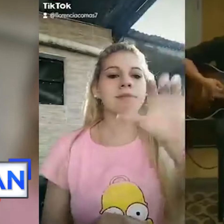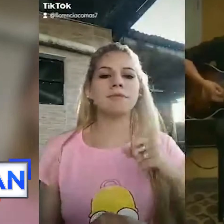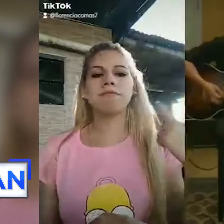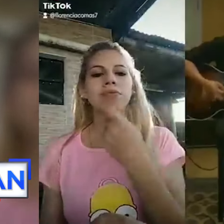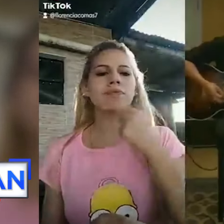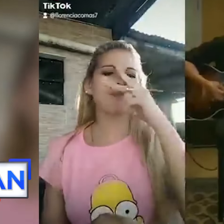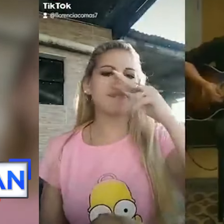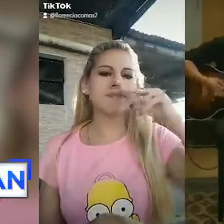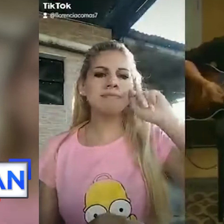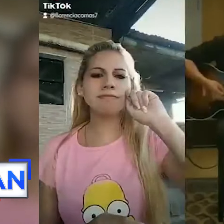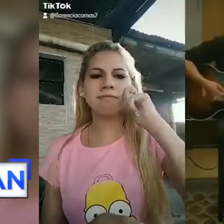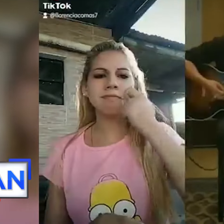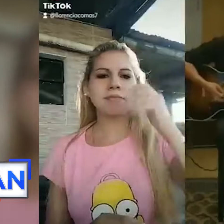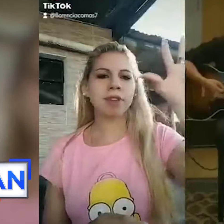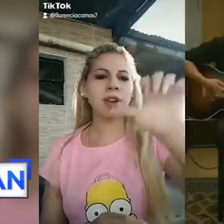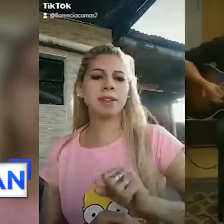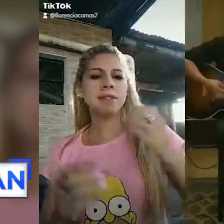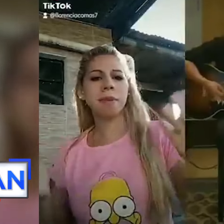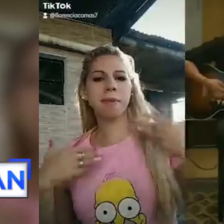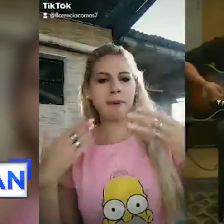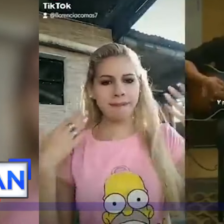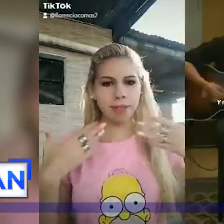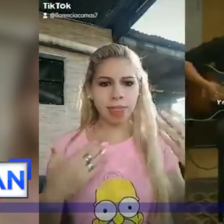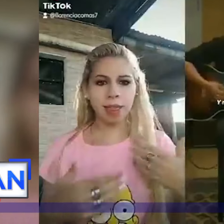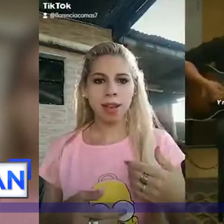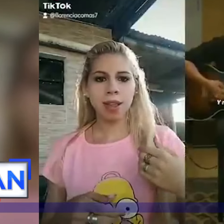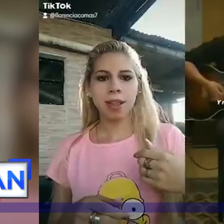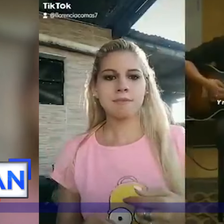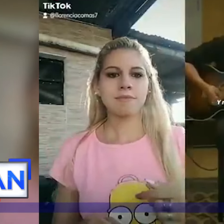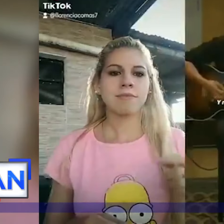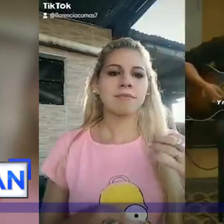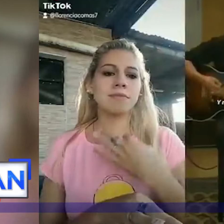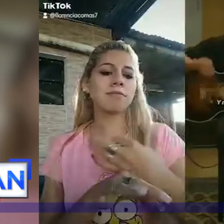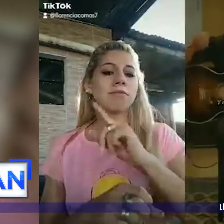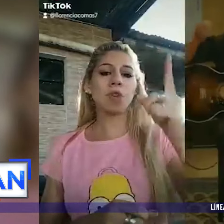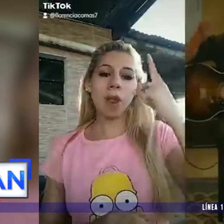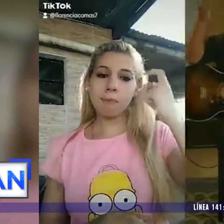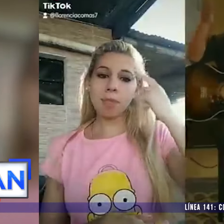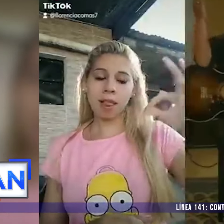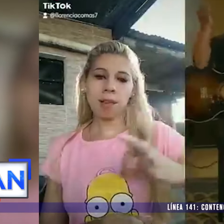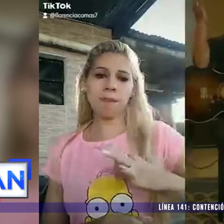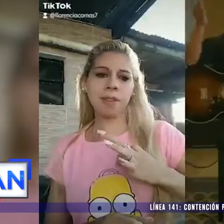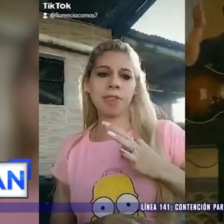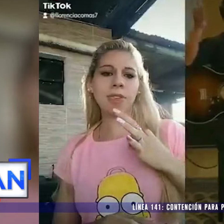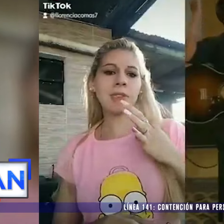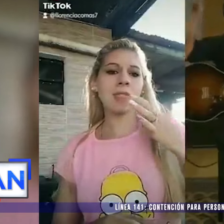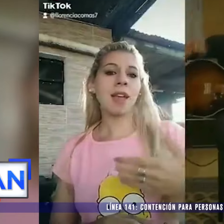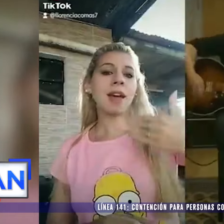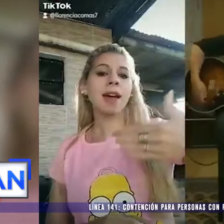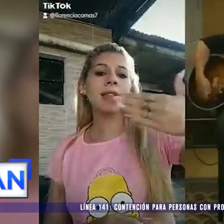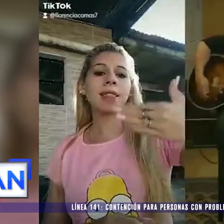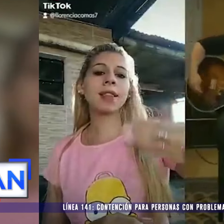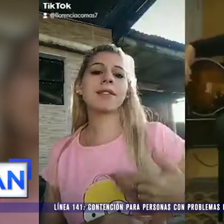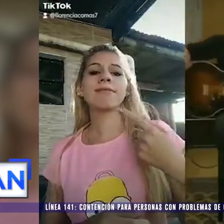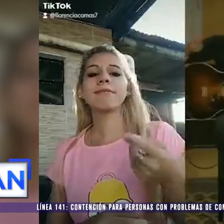fue lo que pasó, Bobby? Algo de lo que se puede ir contando. Mira, está todo San Nicolás y alrededores conmocionados. Un horror lo sucedido. 27 años